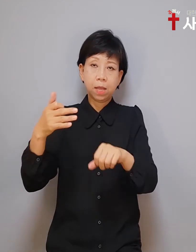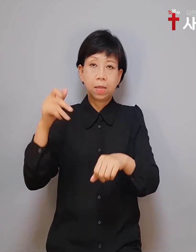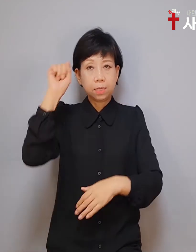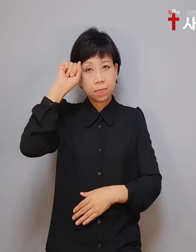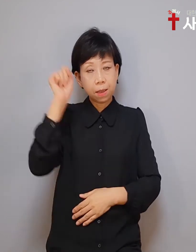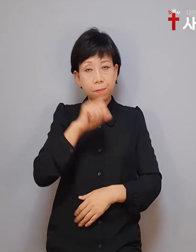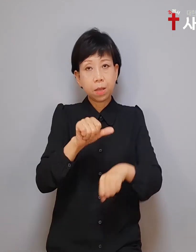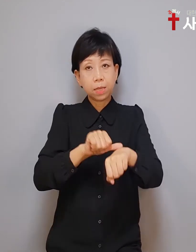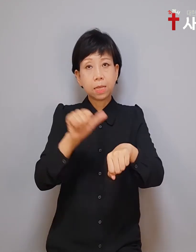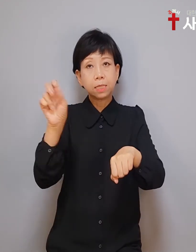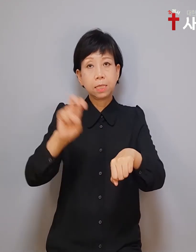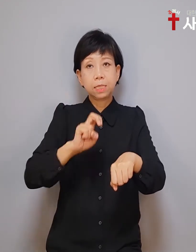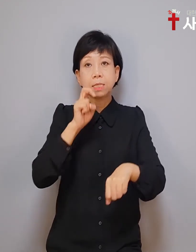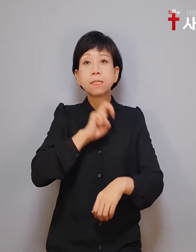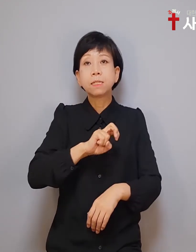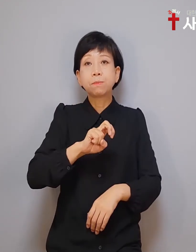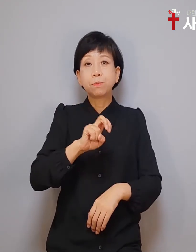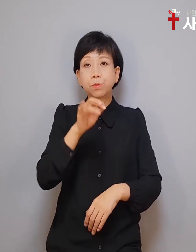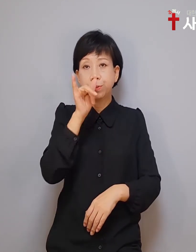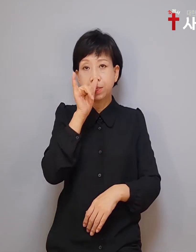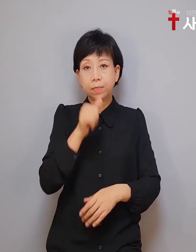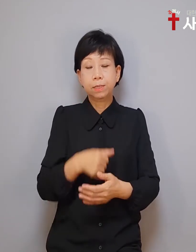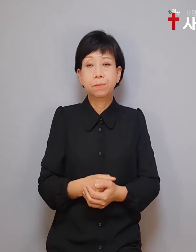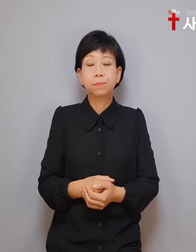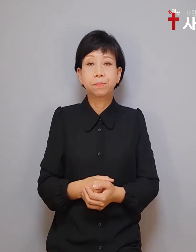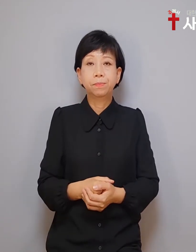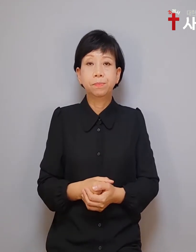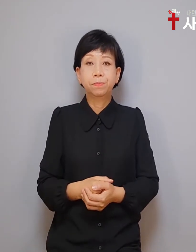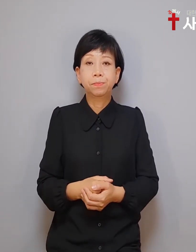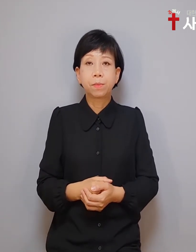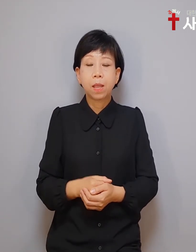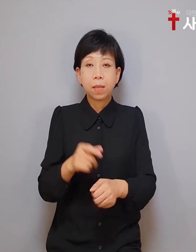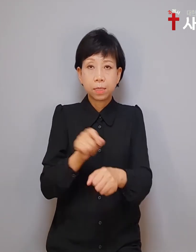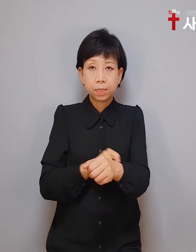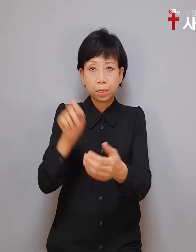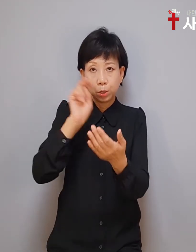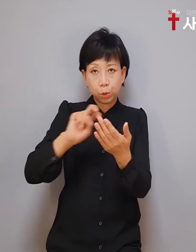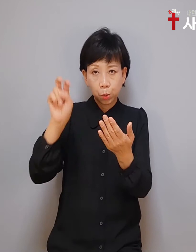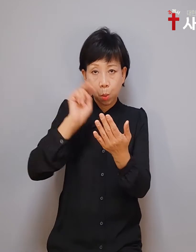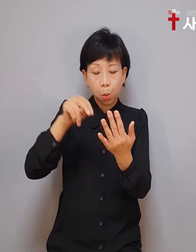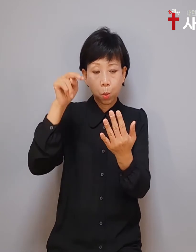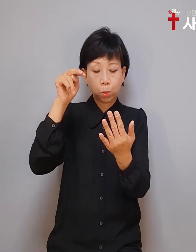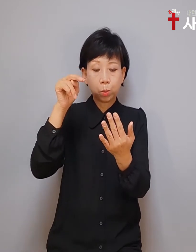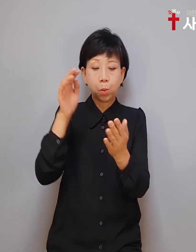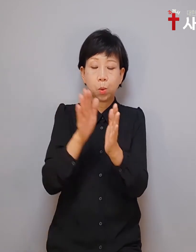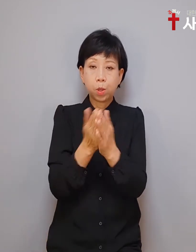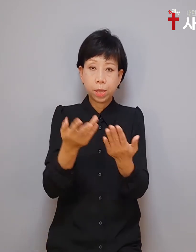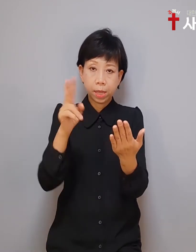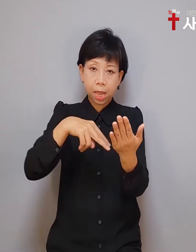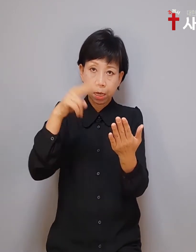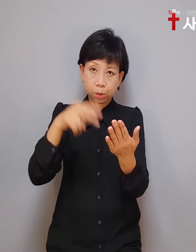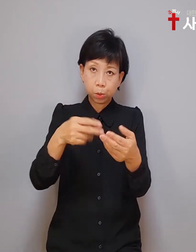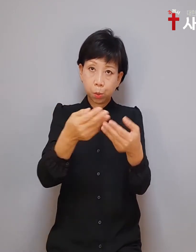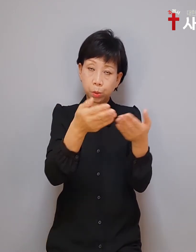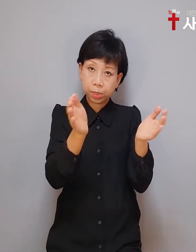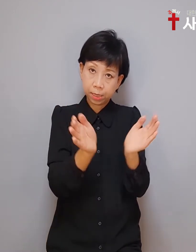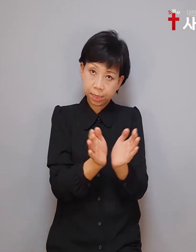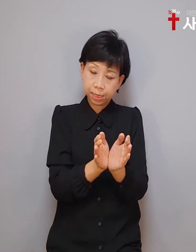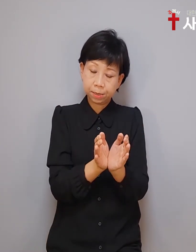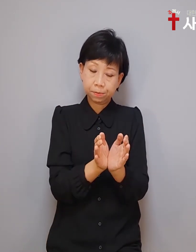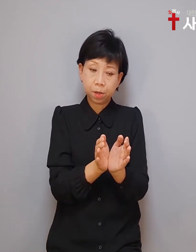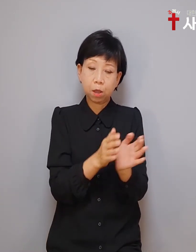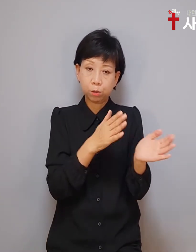찬양과 콰이어는 사랑 목자입니다. 특송팀과 낭독팀은 주보를 참조하시어 준비